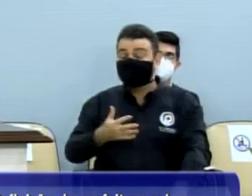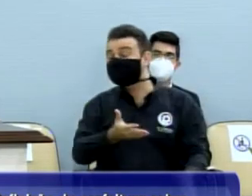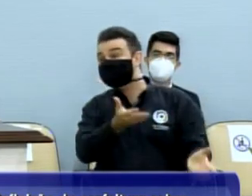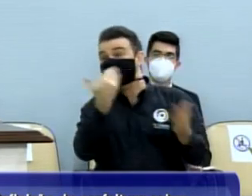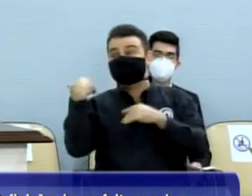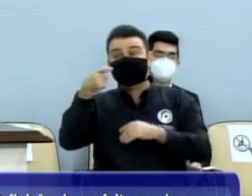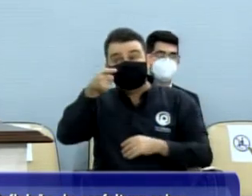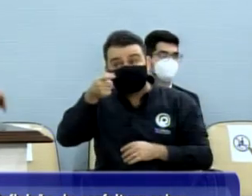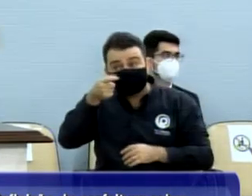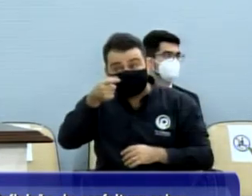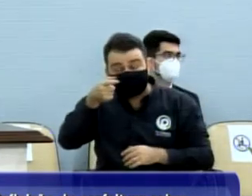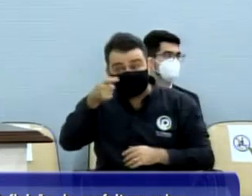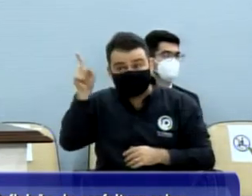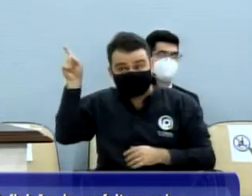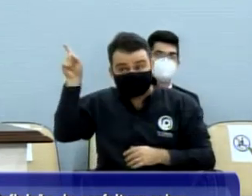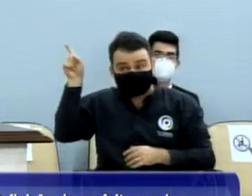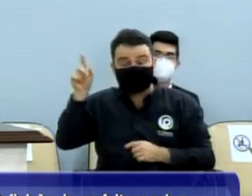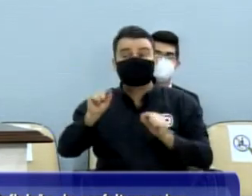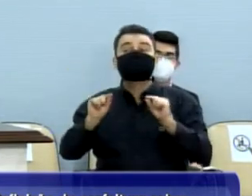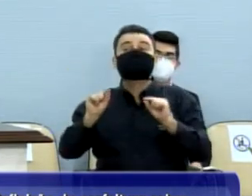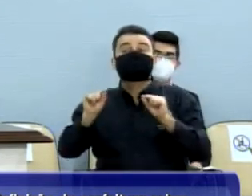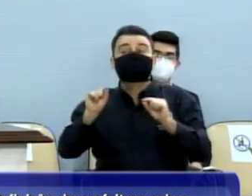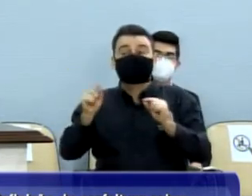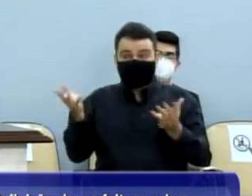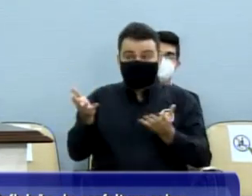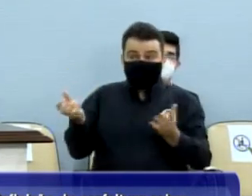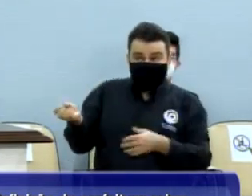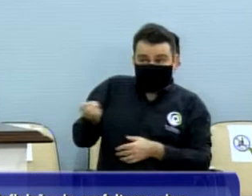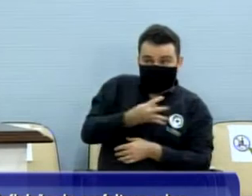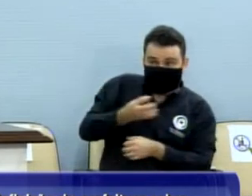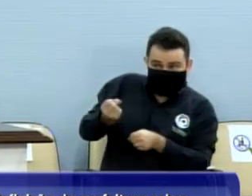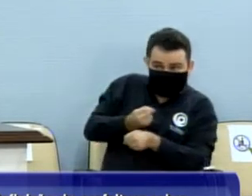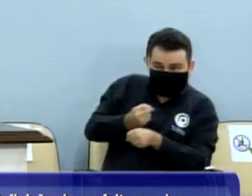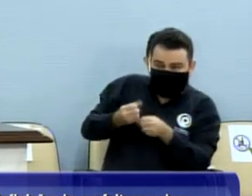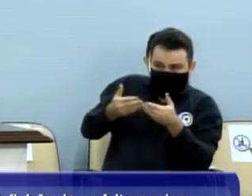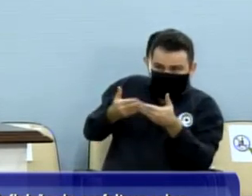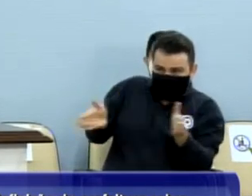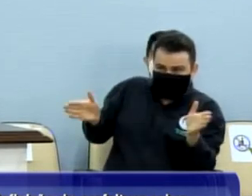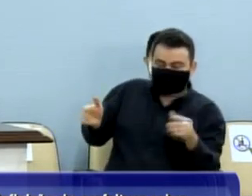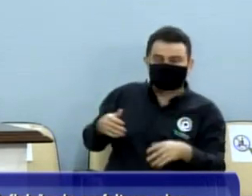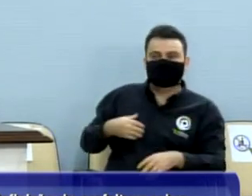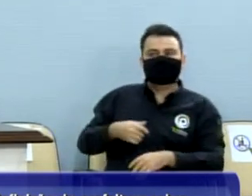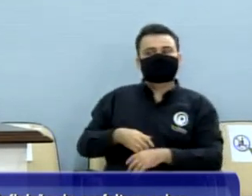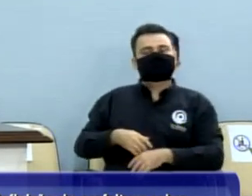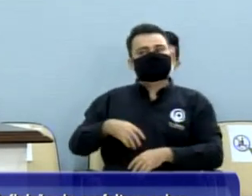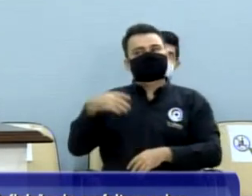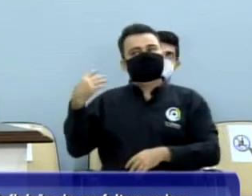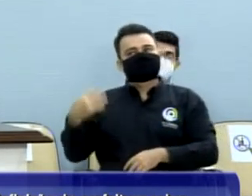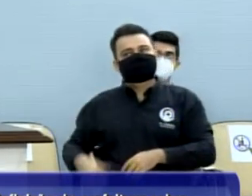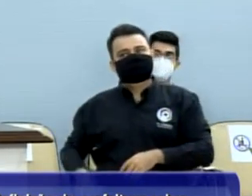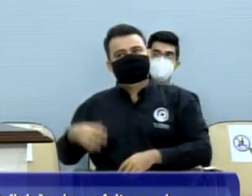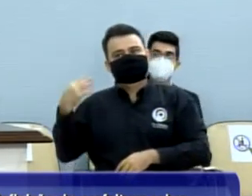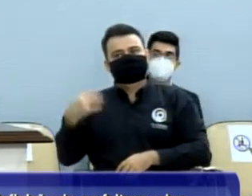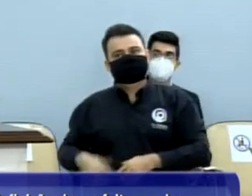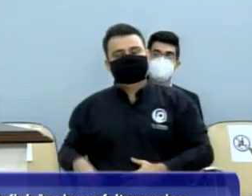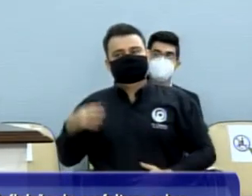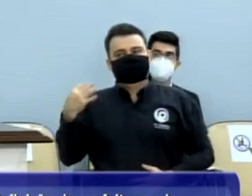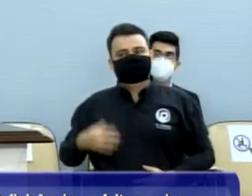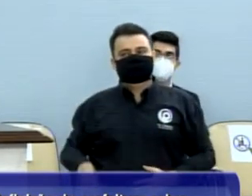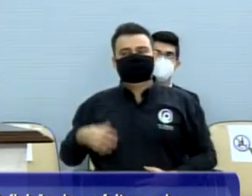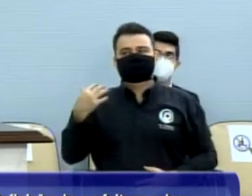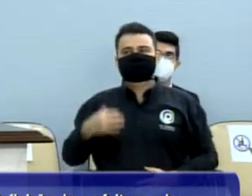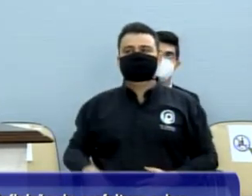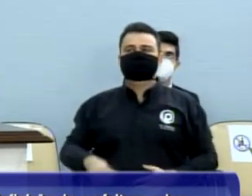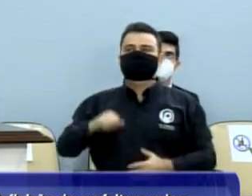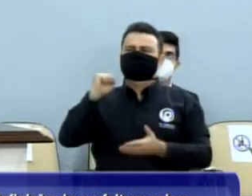Câmara lá, desde desse trecho que liberaram agora até aqui em cima. Gente, o que se gastou lá para entregar um asfalto